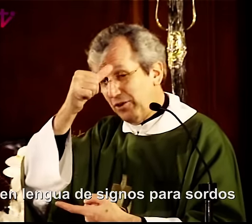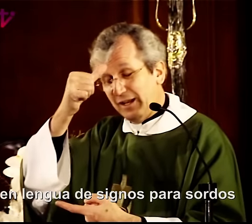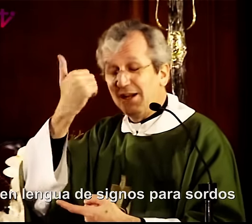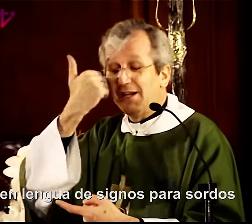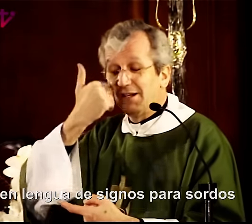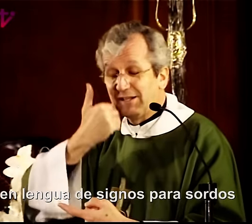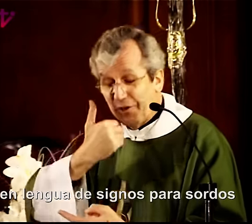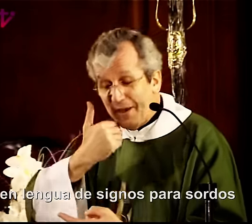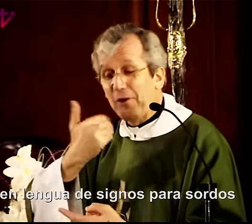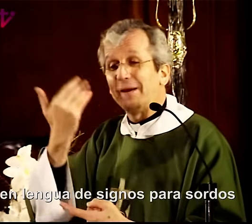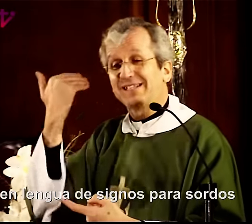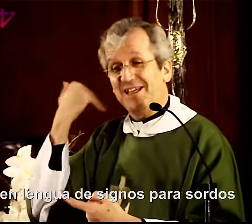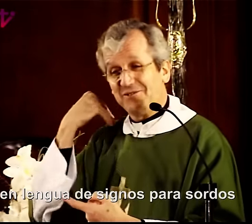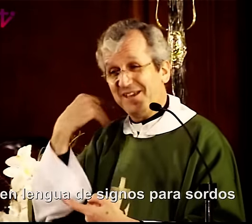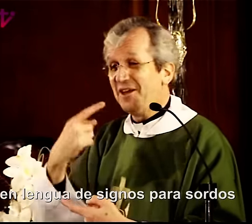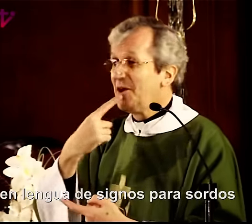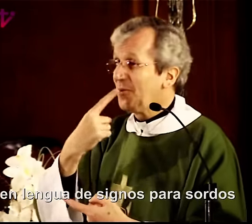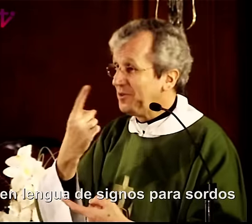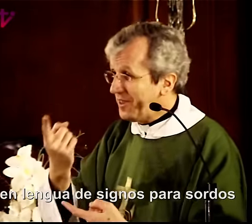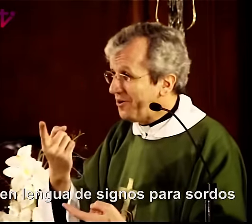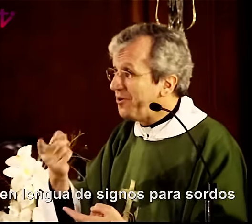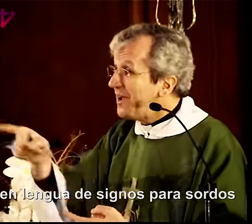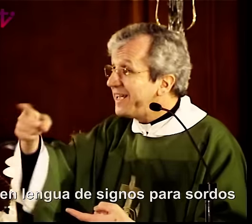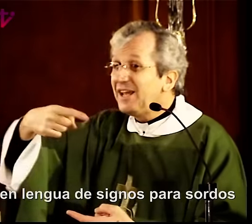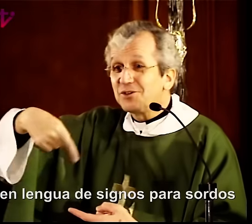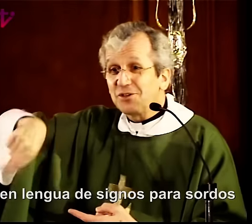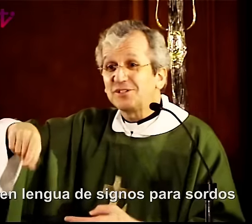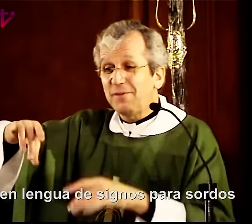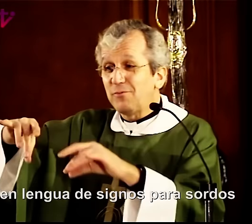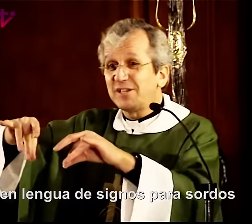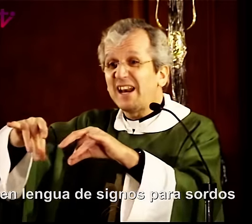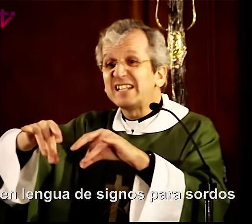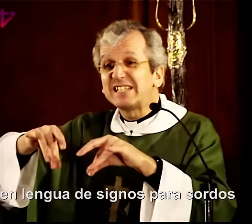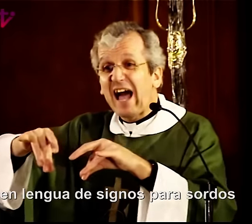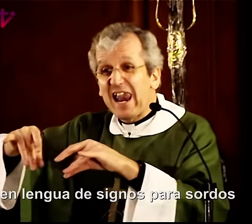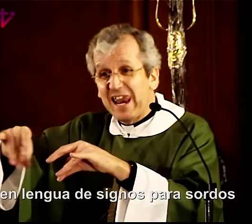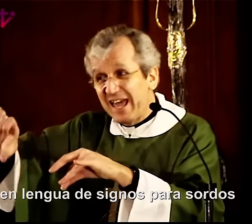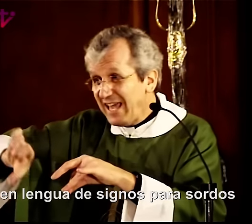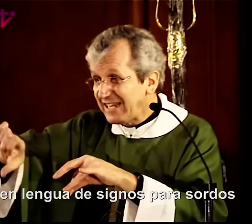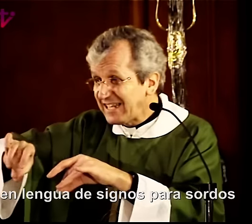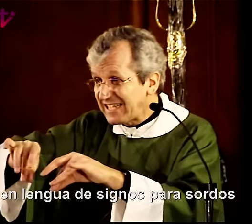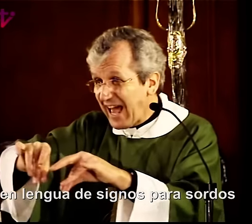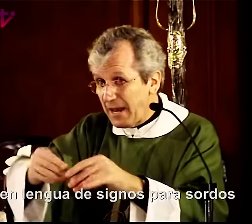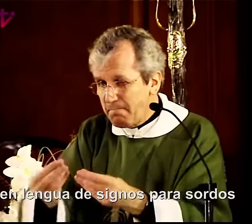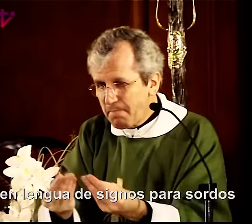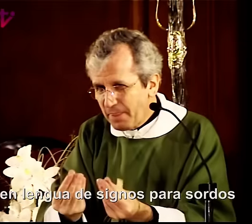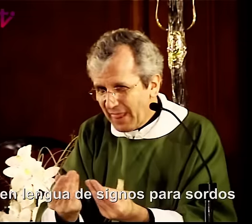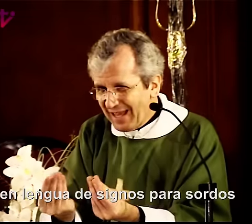el domingo pasado, cuando dijo que nosotros debíamos ser sal, sal